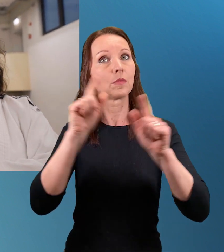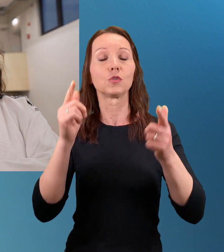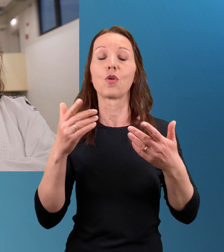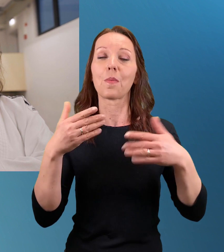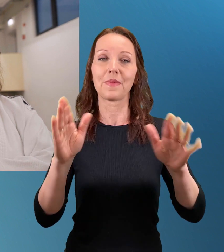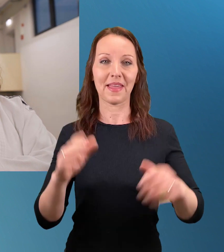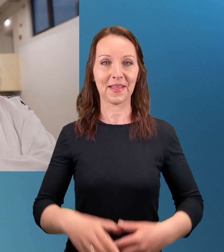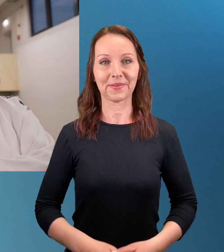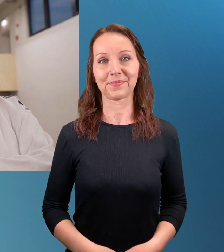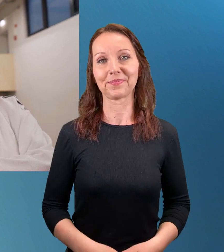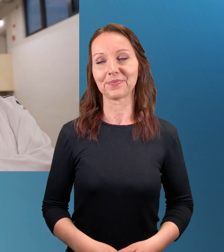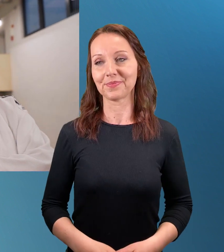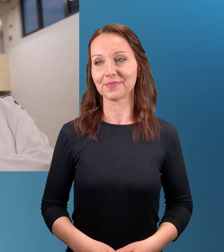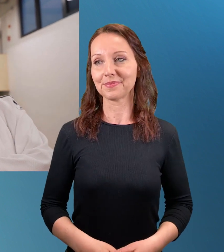mehr.